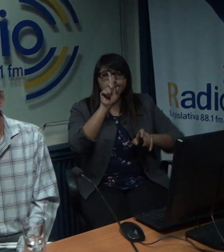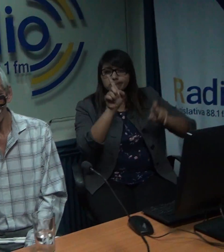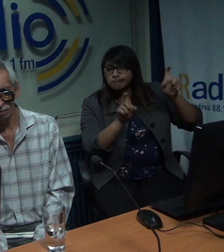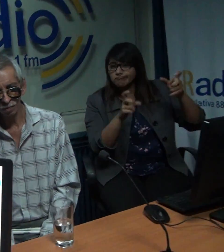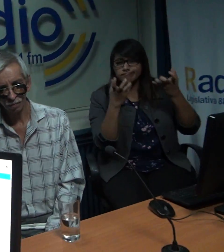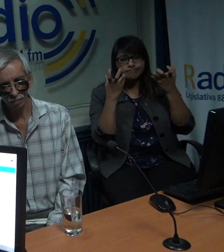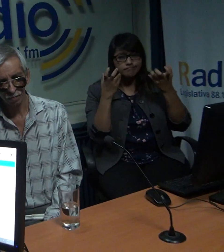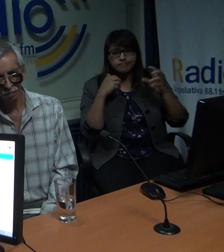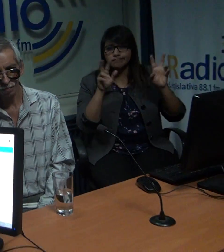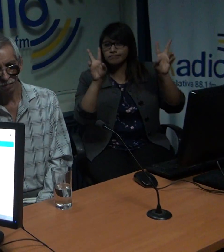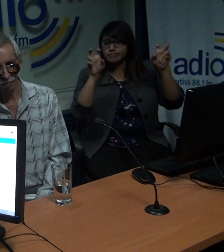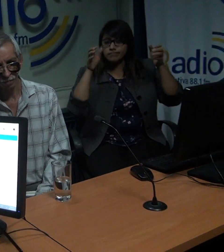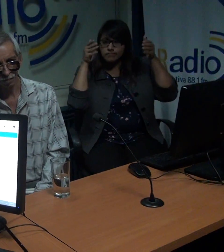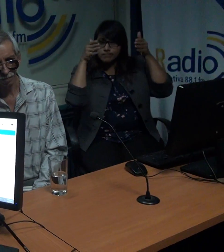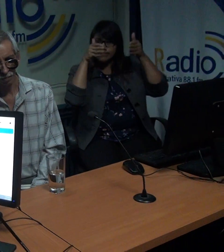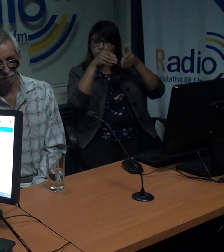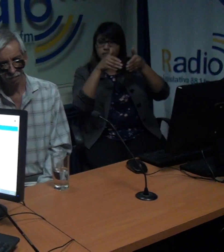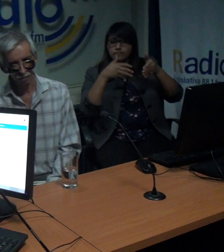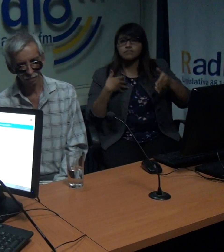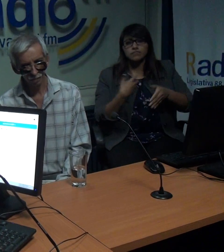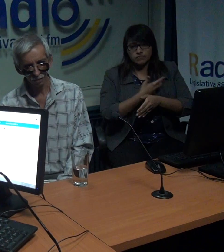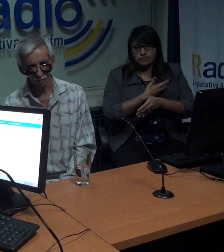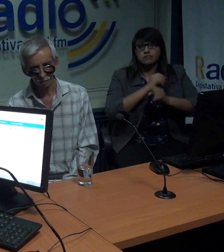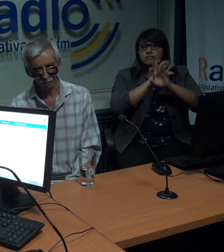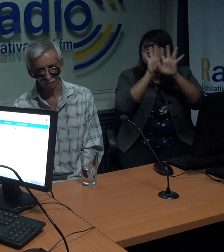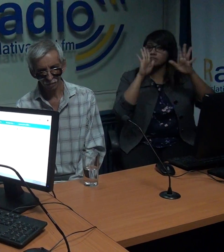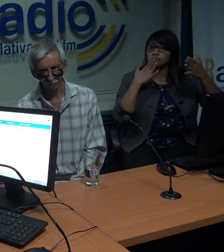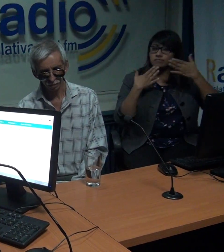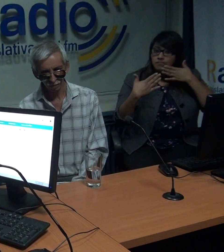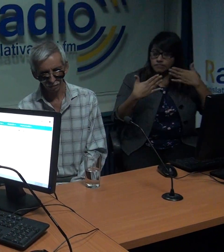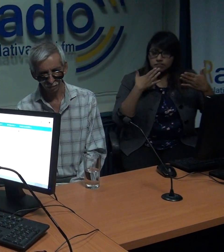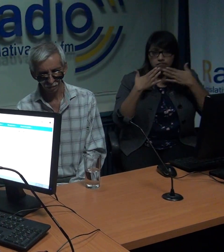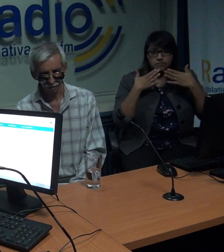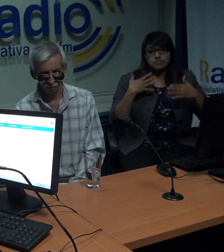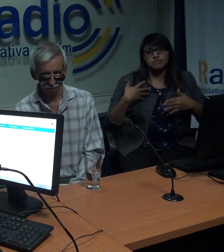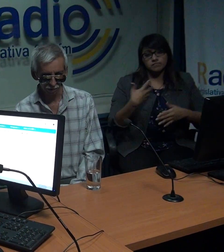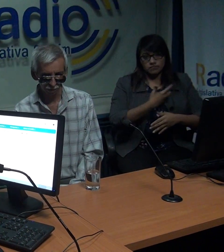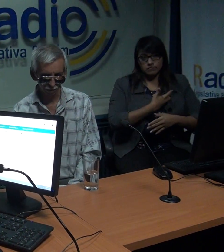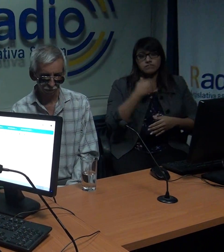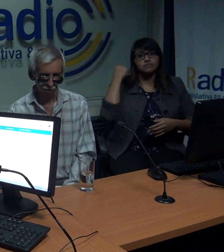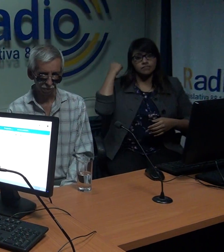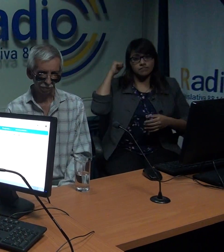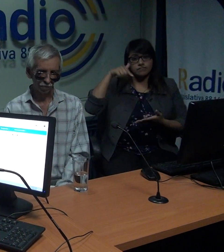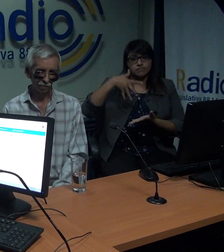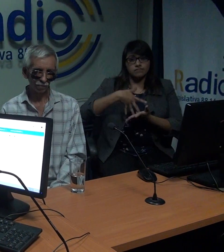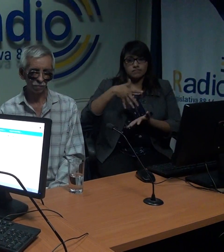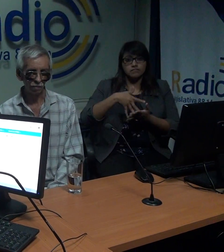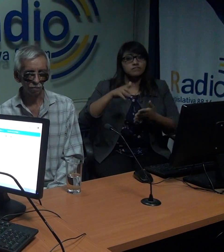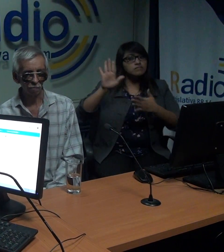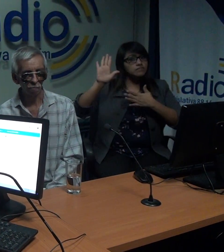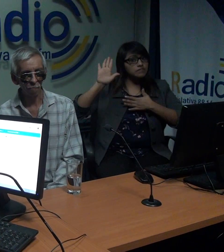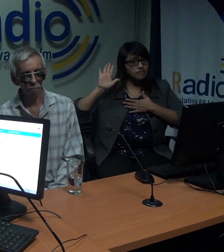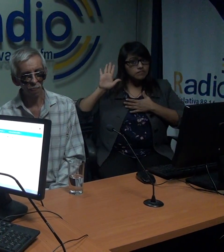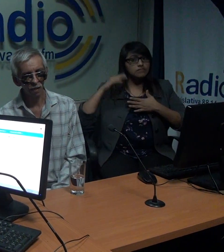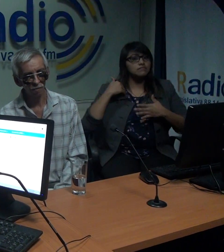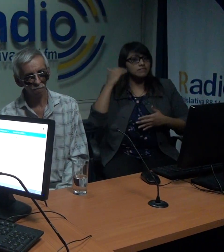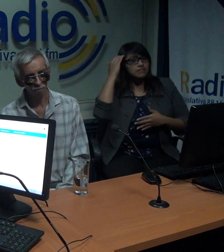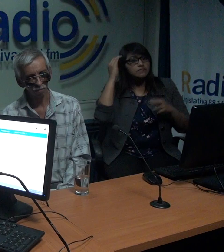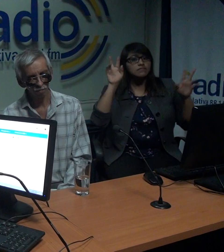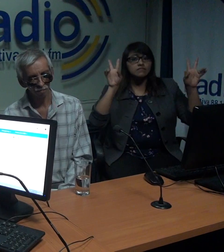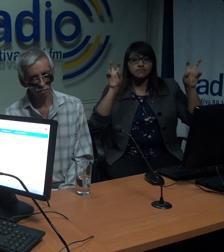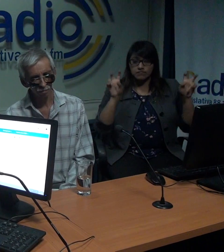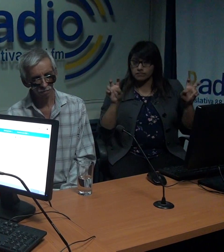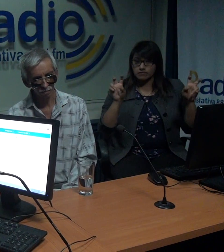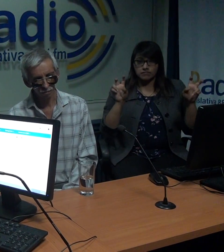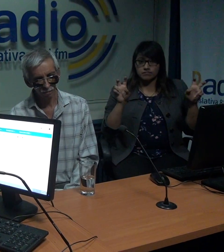torno al autismo y vamos a tratar de despejarlas porque es importante que como ciudadanía tengamos ese compromiso de conocer sobre la